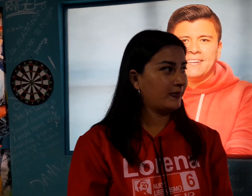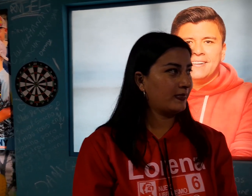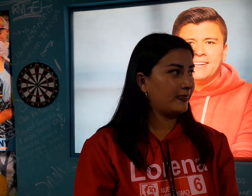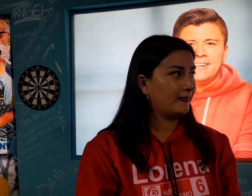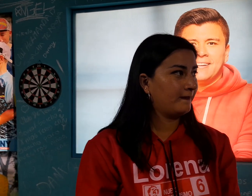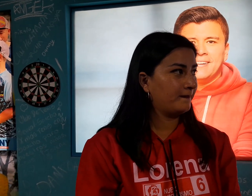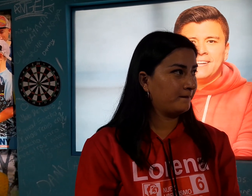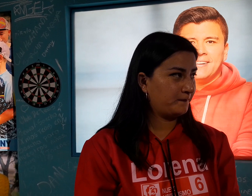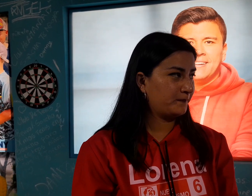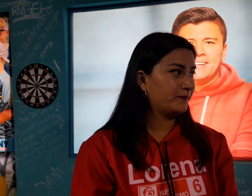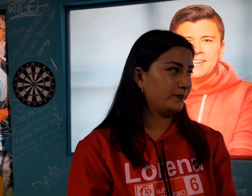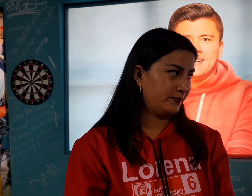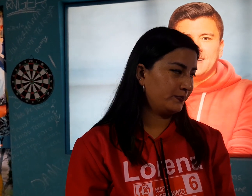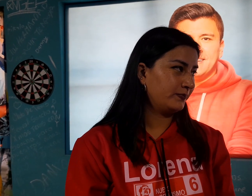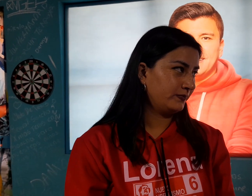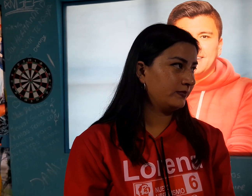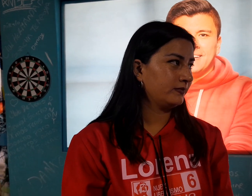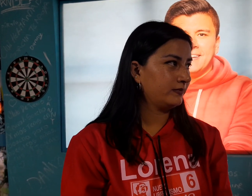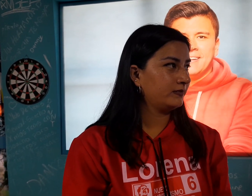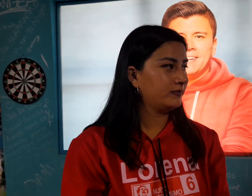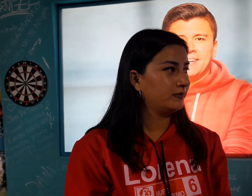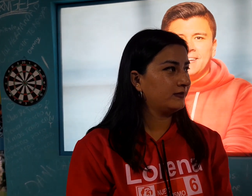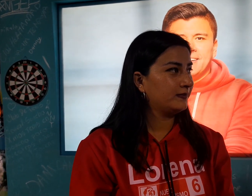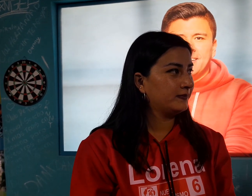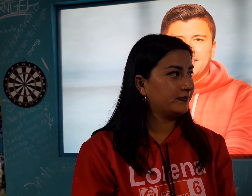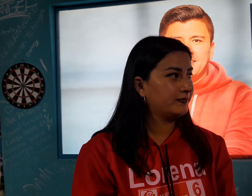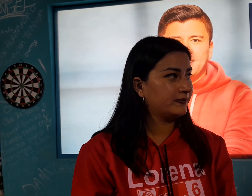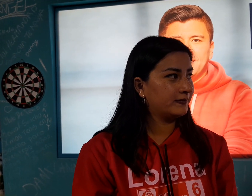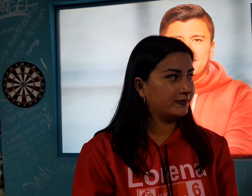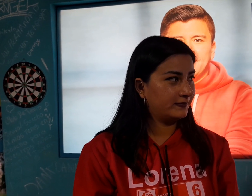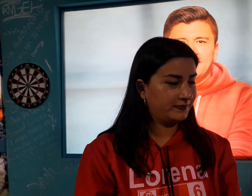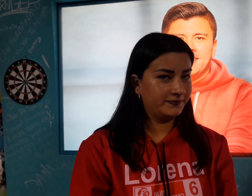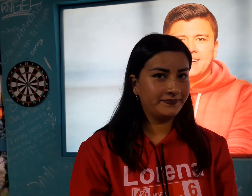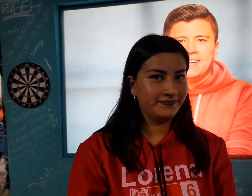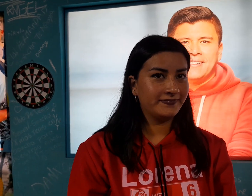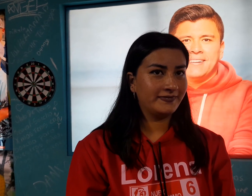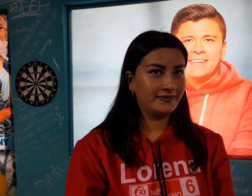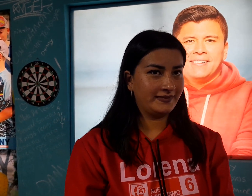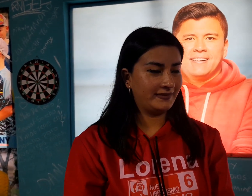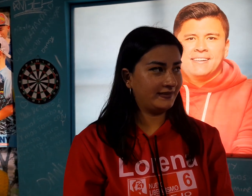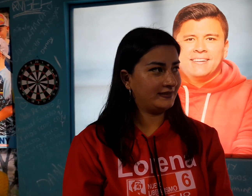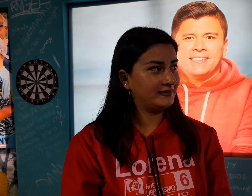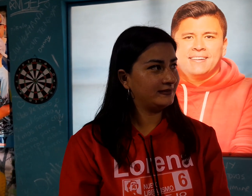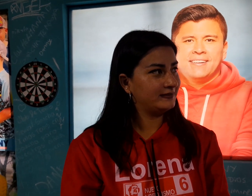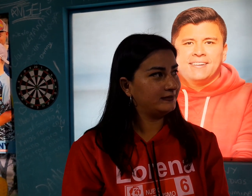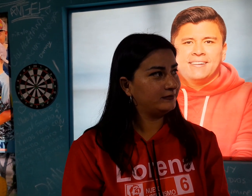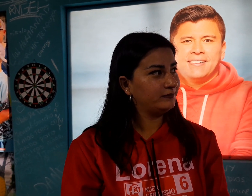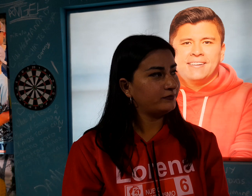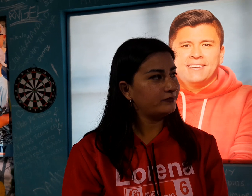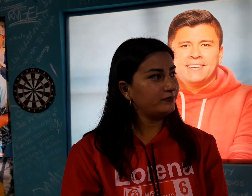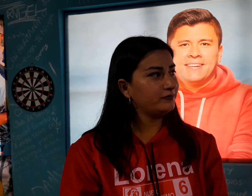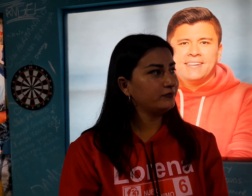dialogar justamente con ella un tema de inclusión. Preguntémosle a Lorena, ¿cómo se ha sentido con este